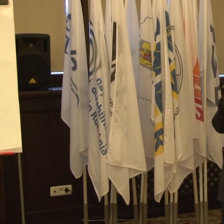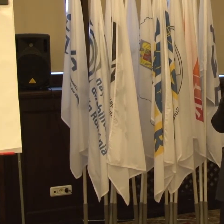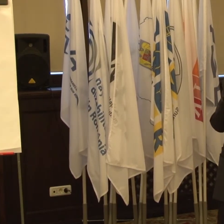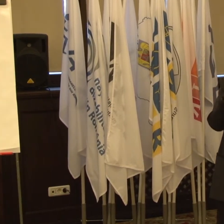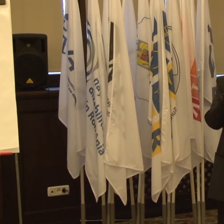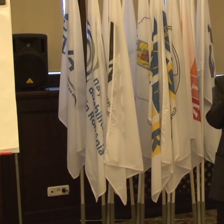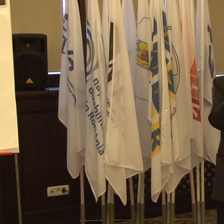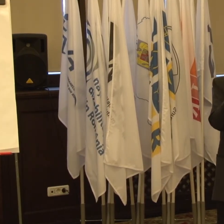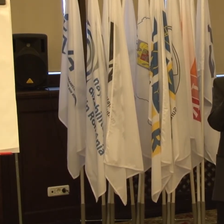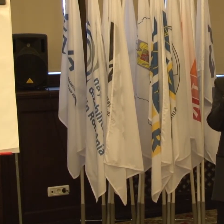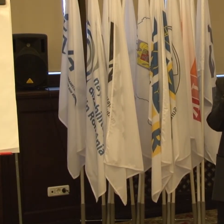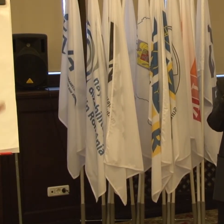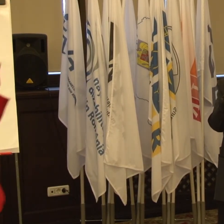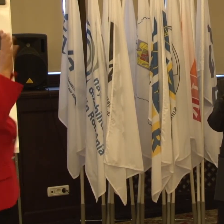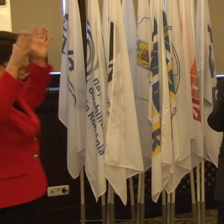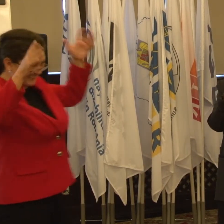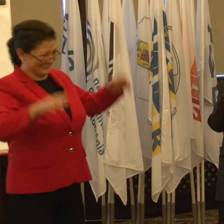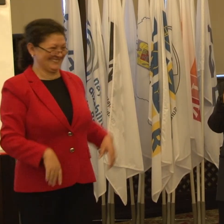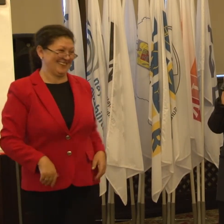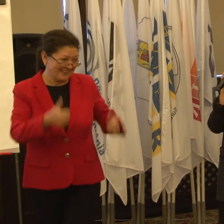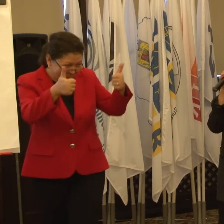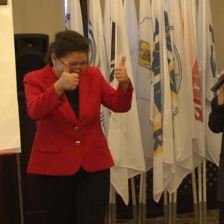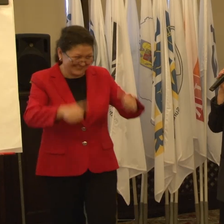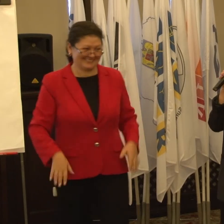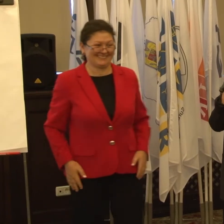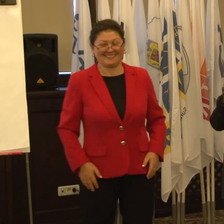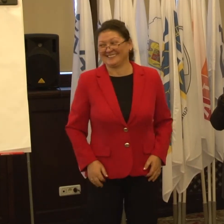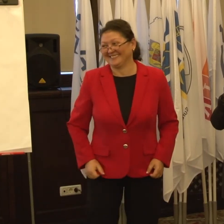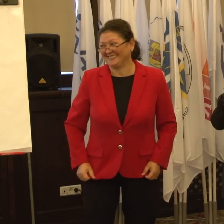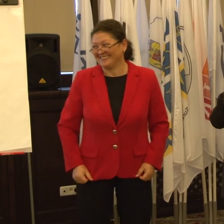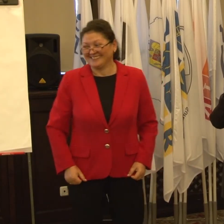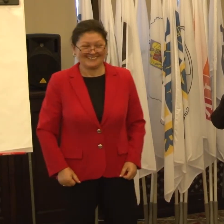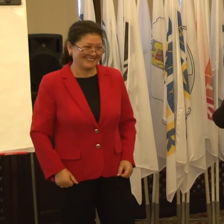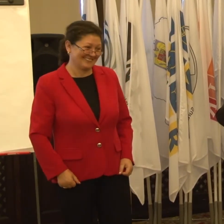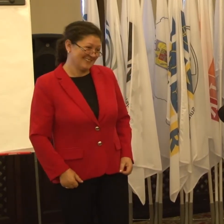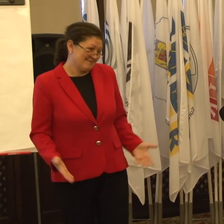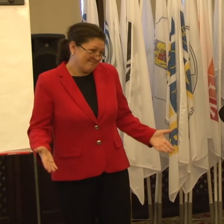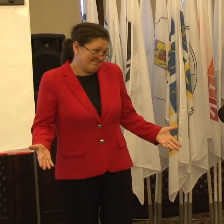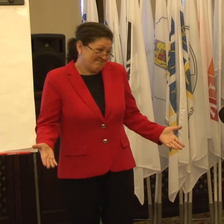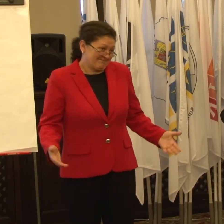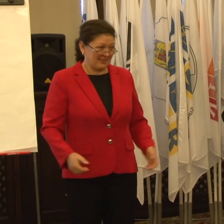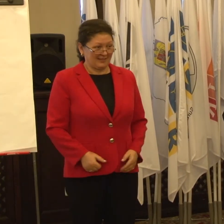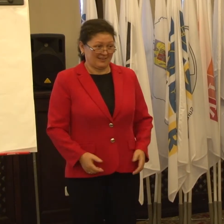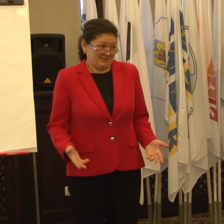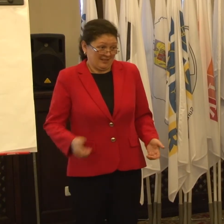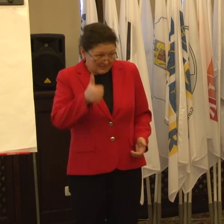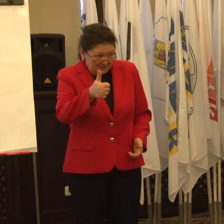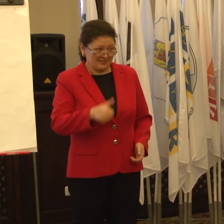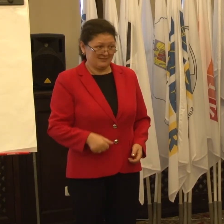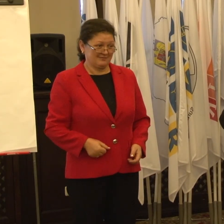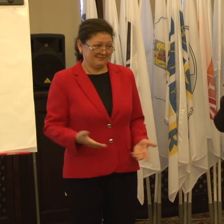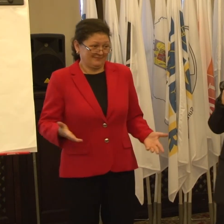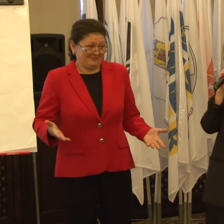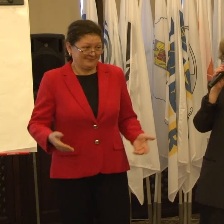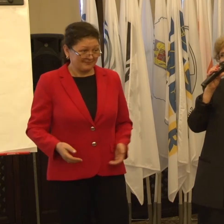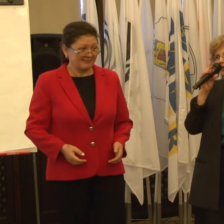Lucrurile așa stau, este adevărat, iar noi avem în plus și o etichetă pe care de undeva a rămas